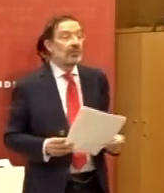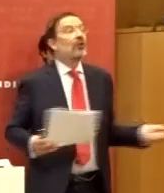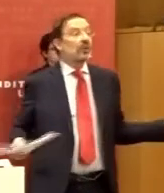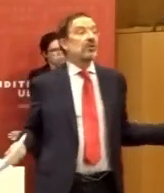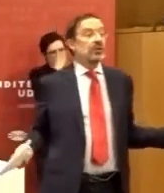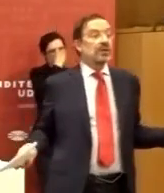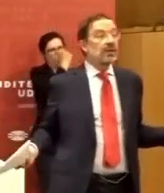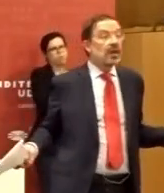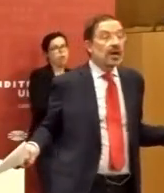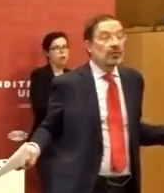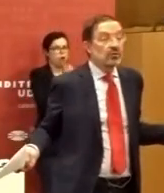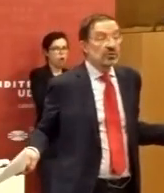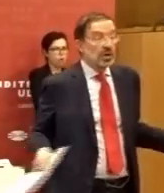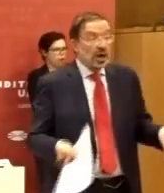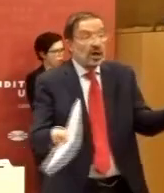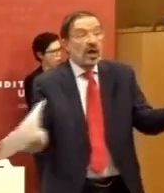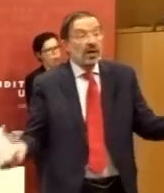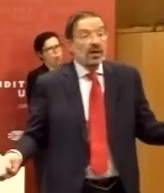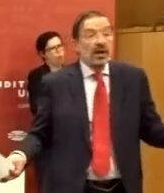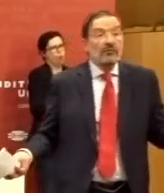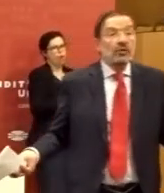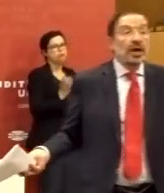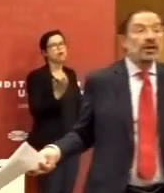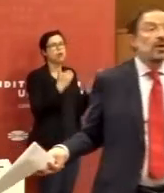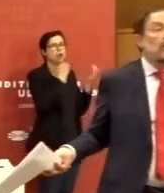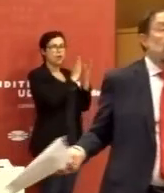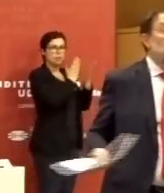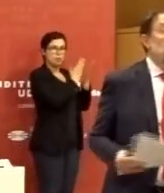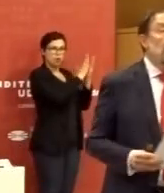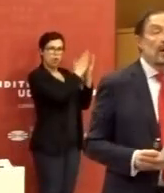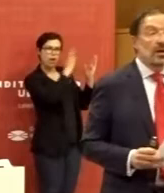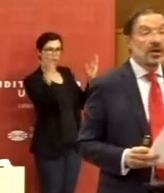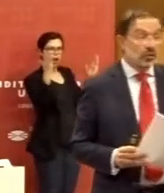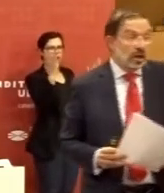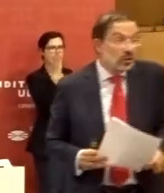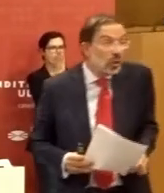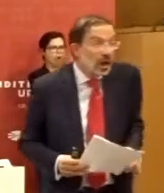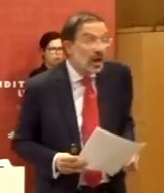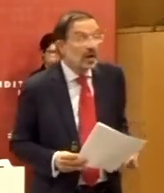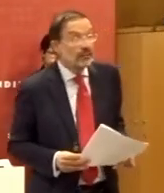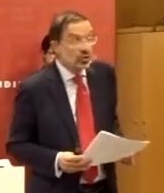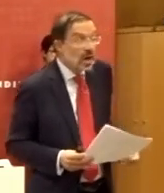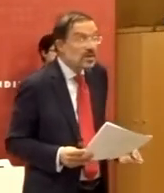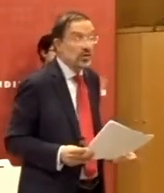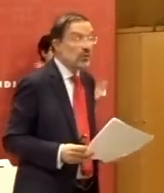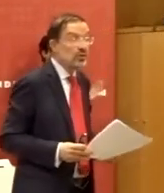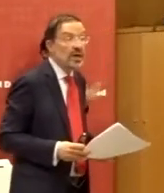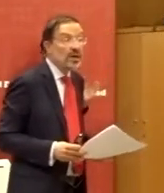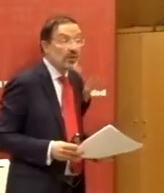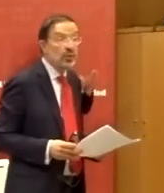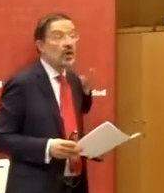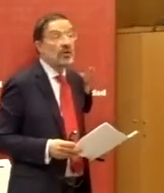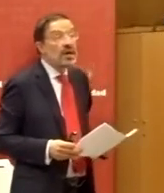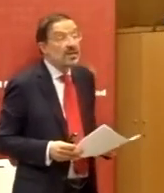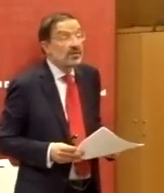macroeconomía, pero en nuestra universidad también hay libros, la biblioteca también tiene libros de lectura, libros clásicos, libros